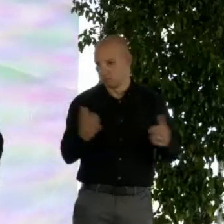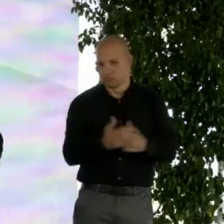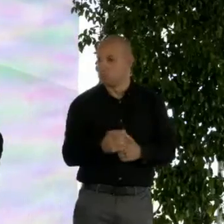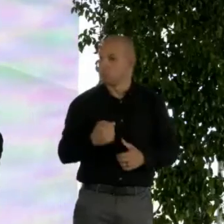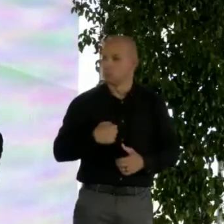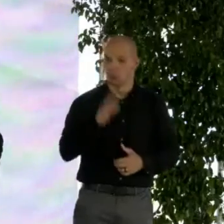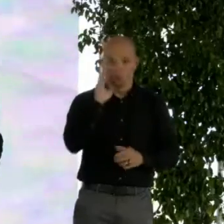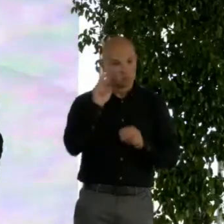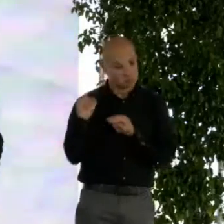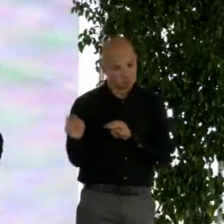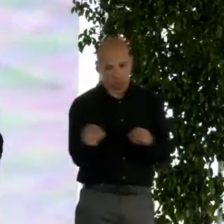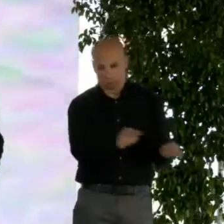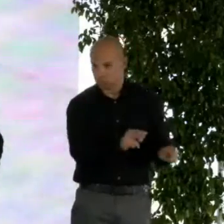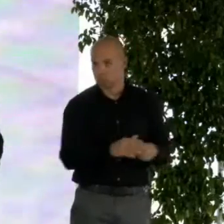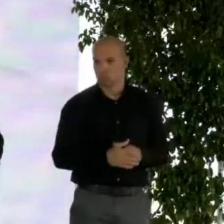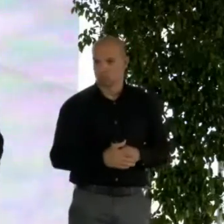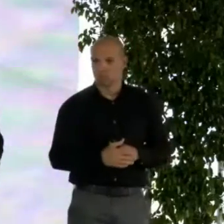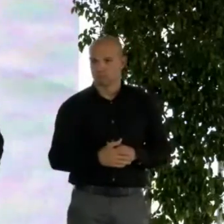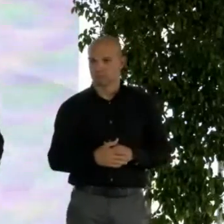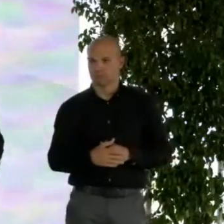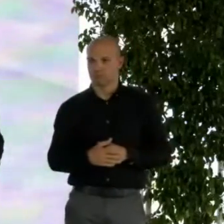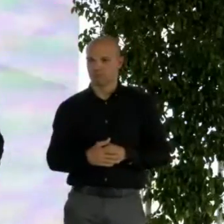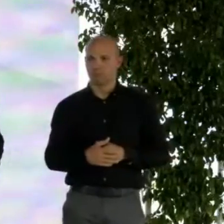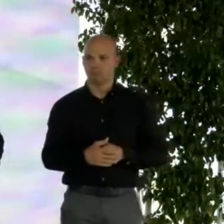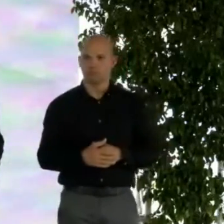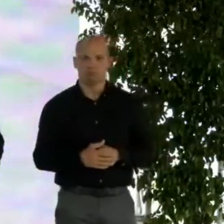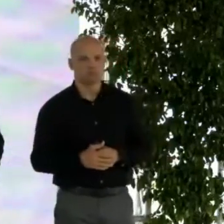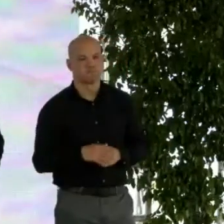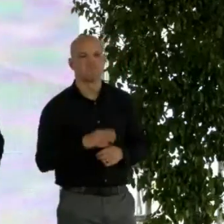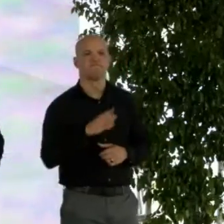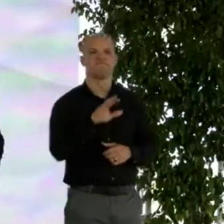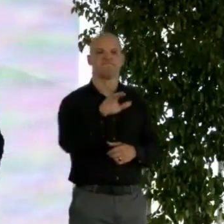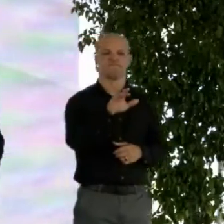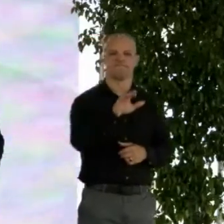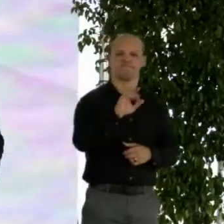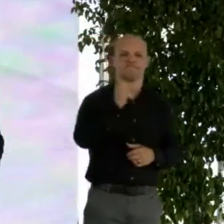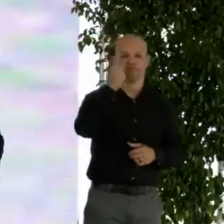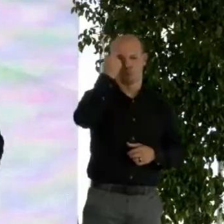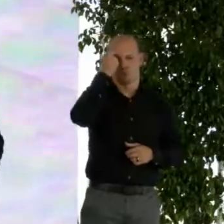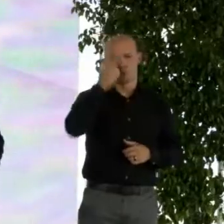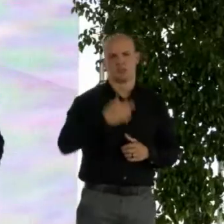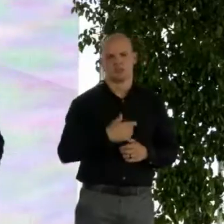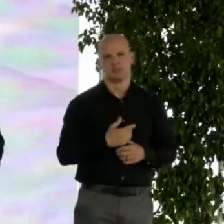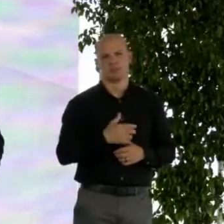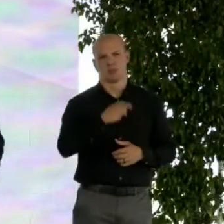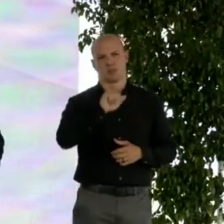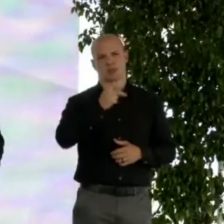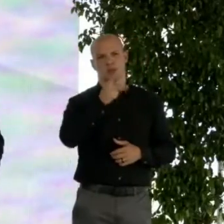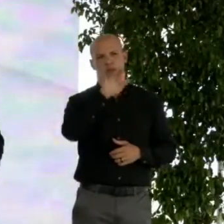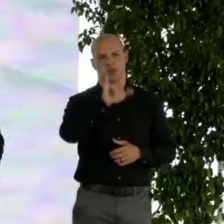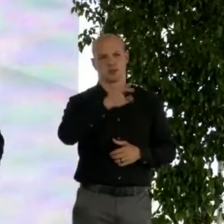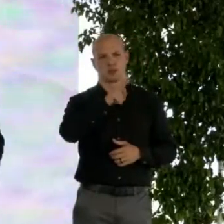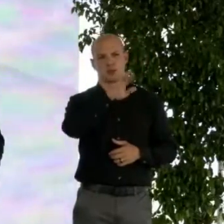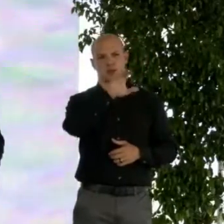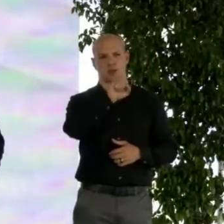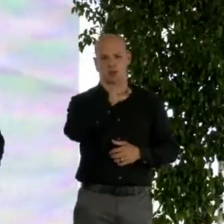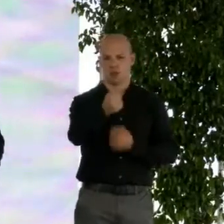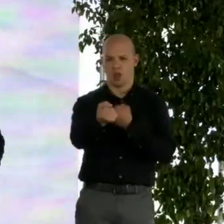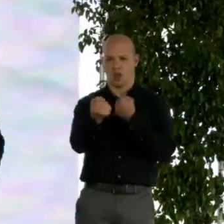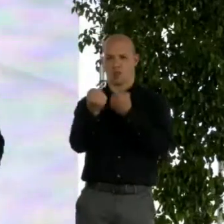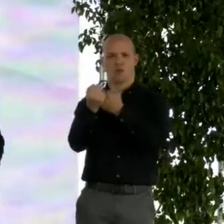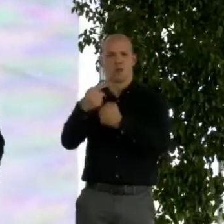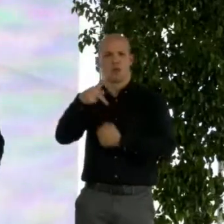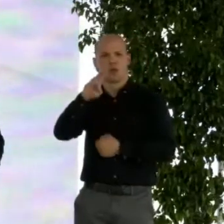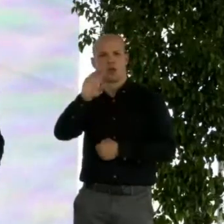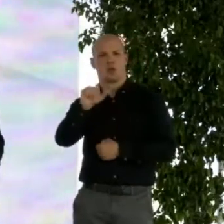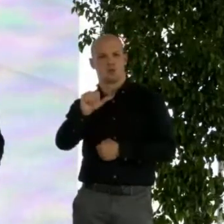bien pendiente del caso. Tengo seguimiento acá. Gobernador, seguimiento. Si finalmente el juez Anthony Cueva falla a favor de Puma Energy y